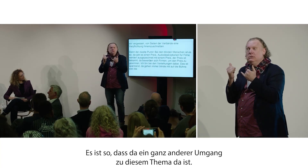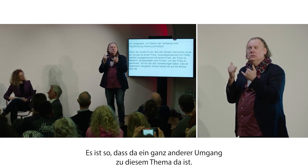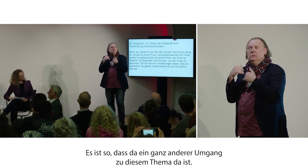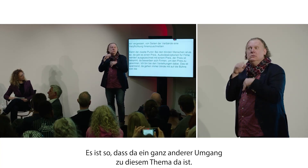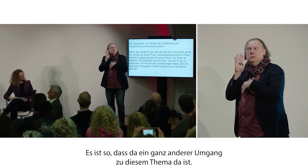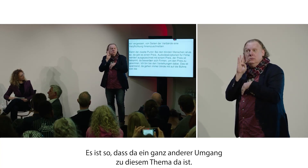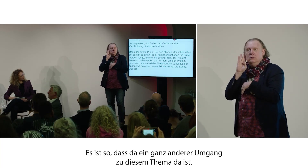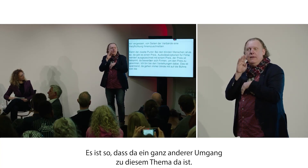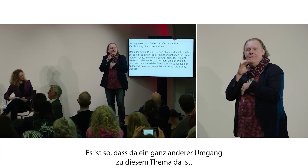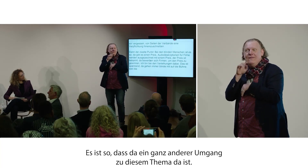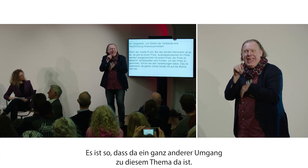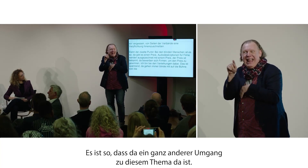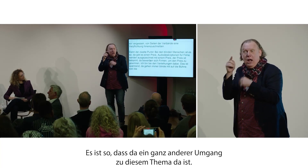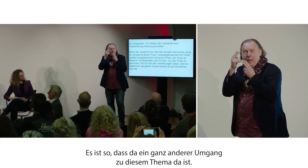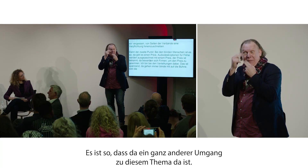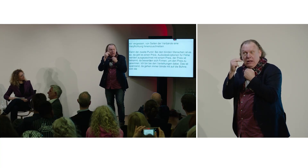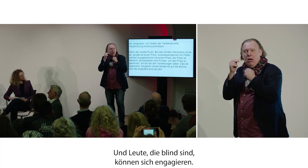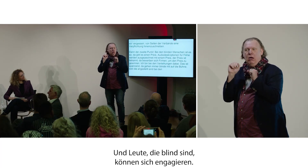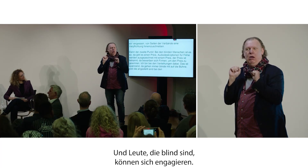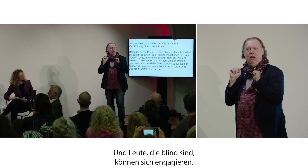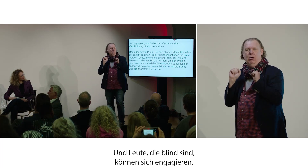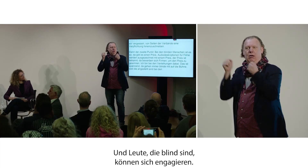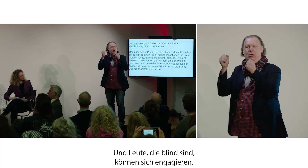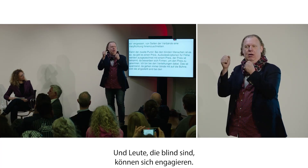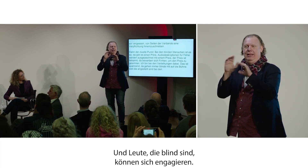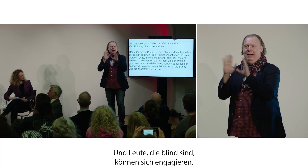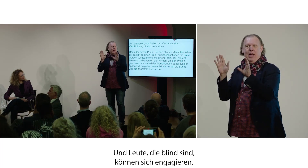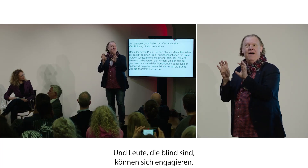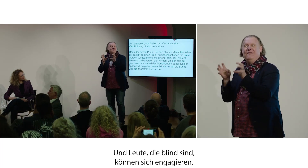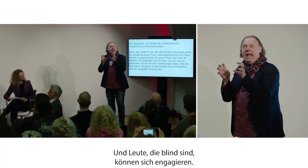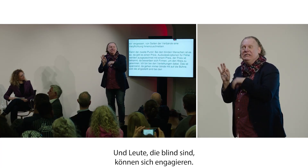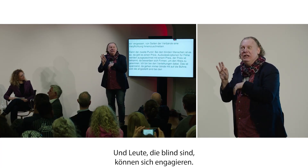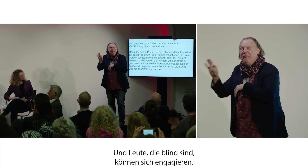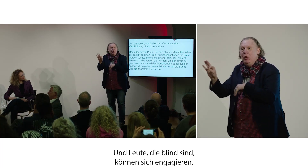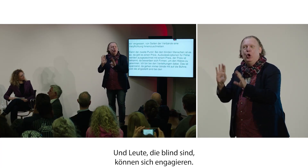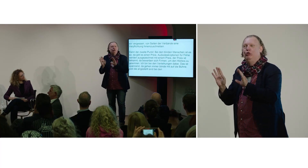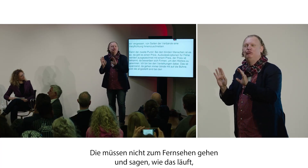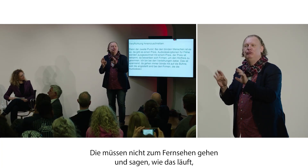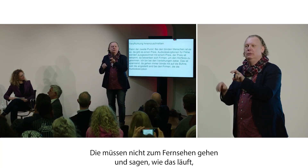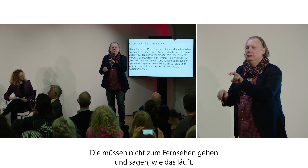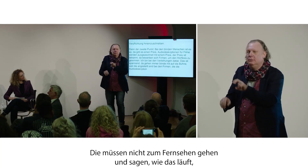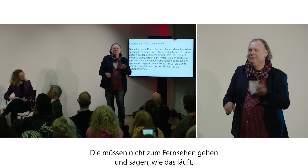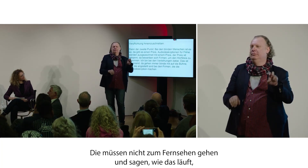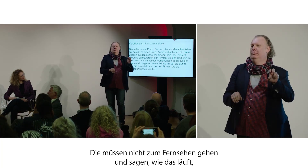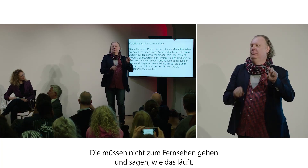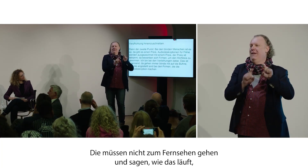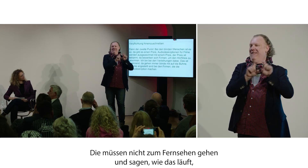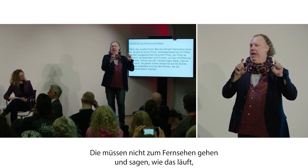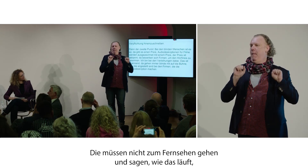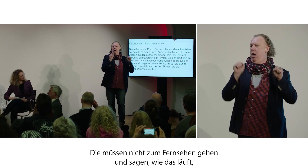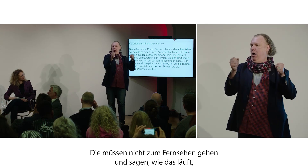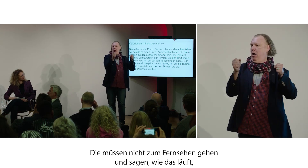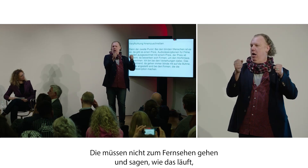da ein ganz anderer Umgang zu diesem Thema da ist. Und die Leute, die blind sind, können sich eben engagieren. Da ist es nicht so, dass dann